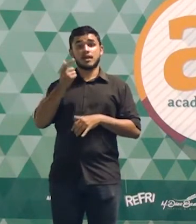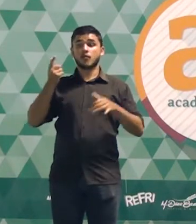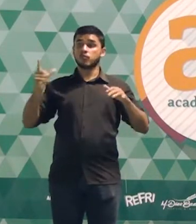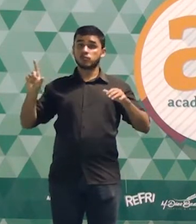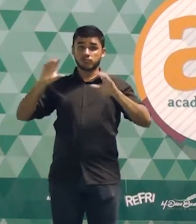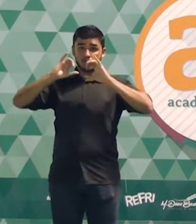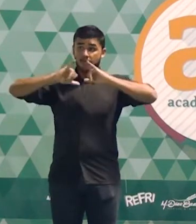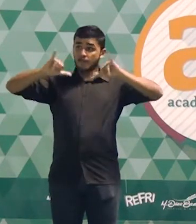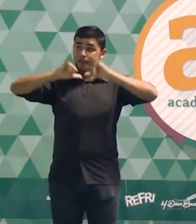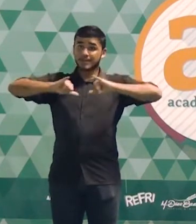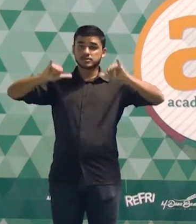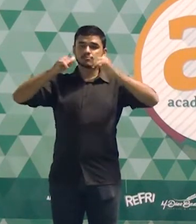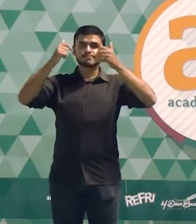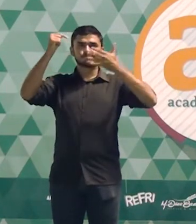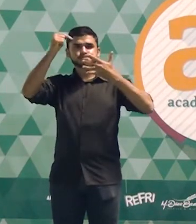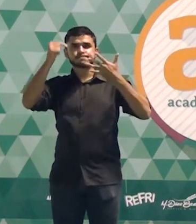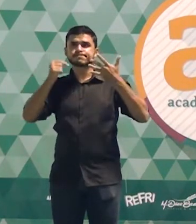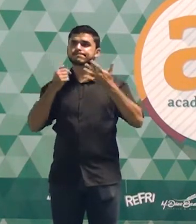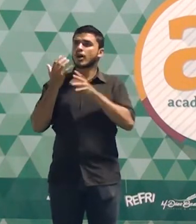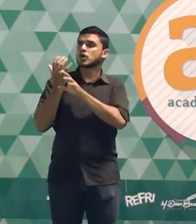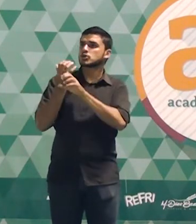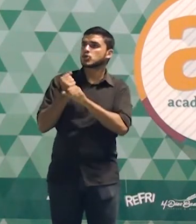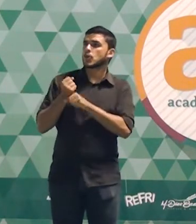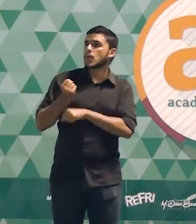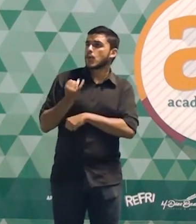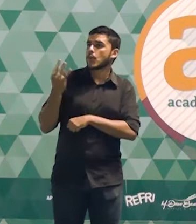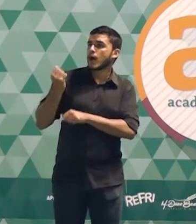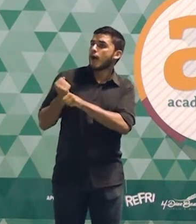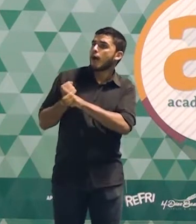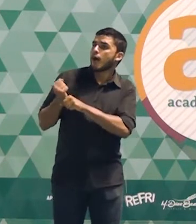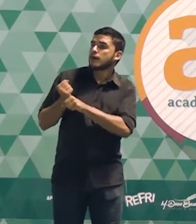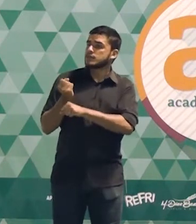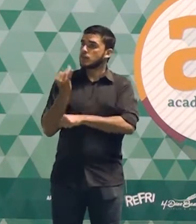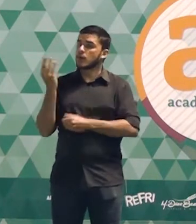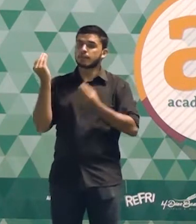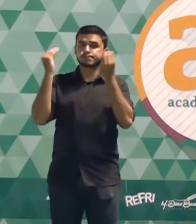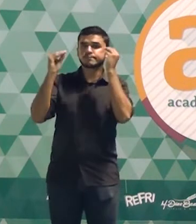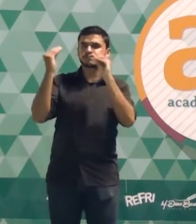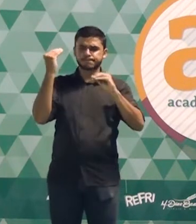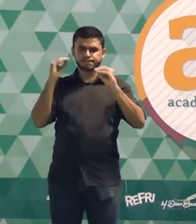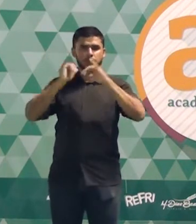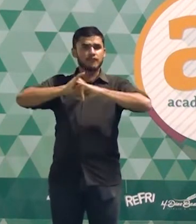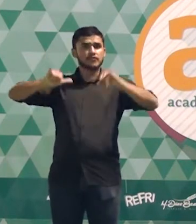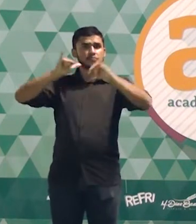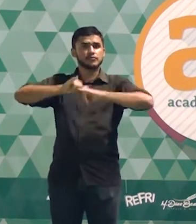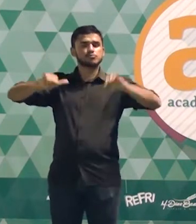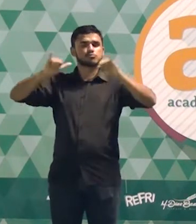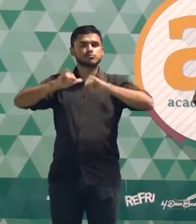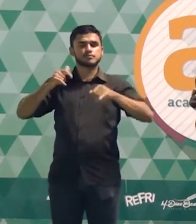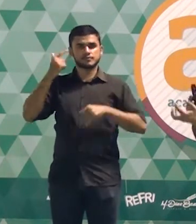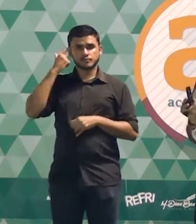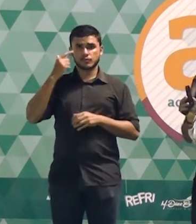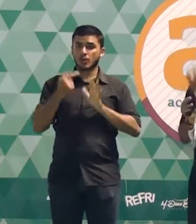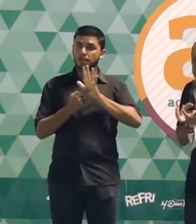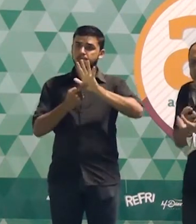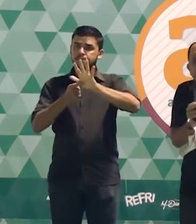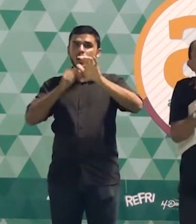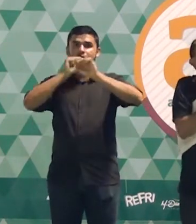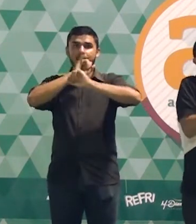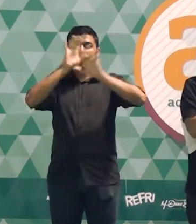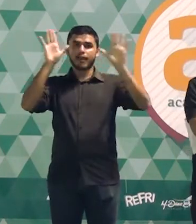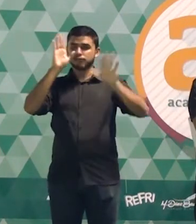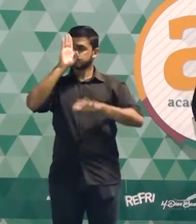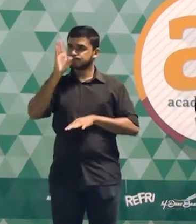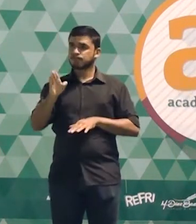a informação, quanto mais informativo, quanto mais objetivo, quanto mais a informação é passada de uma forma clara,